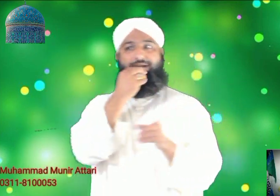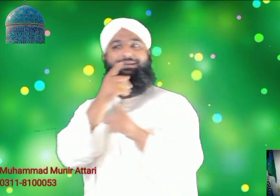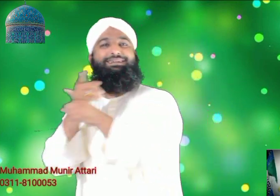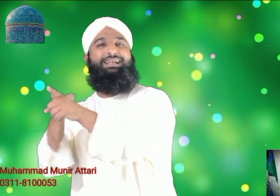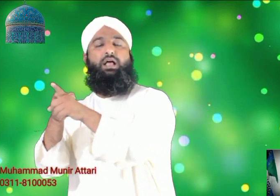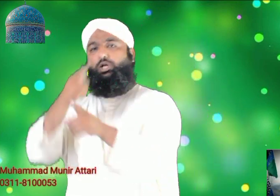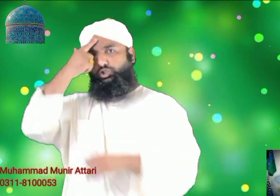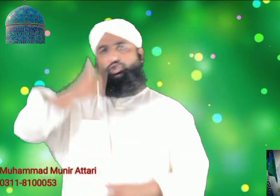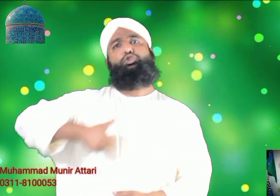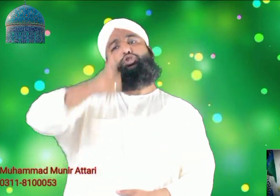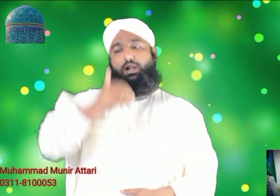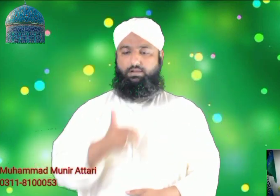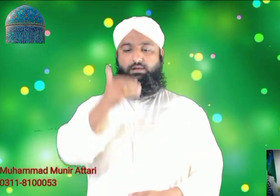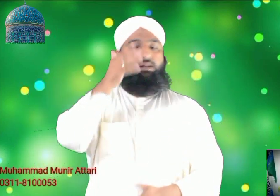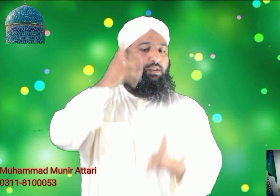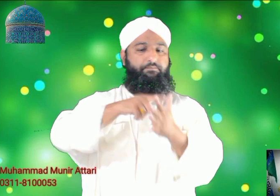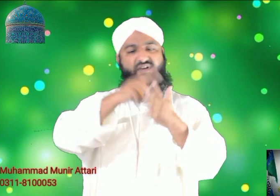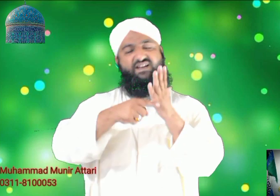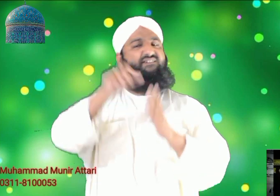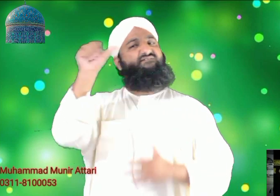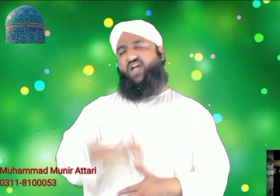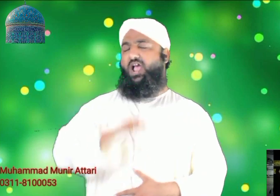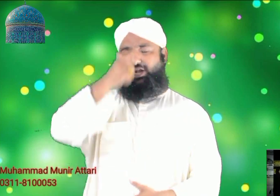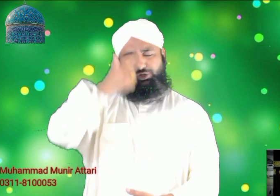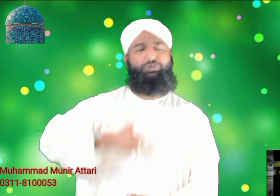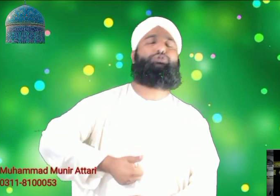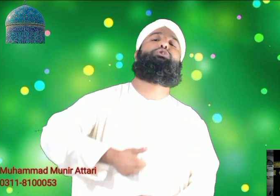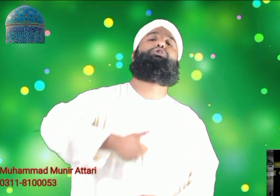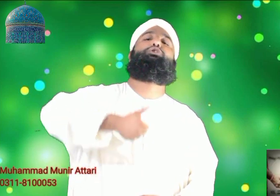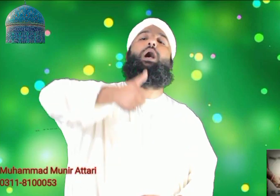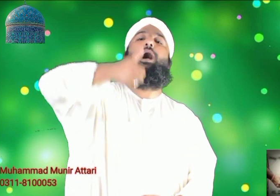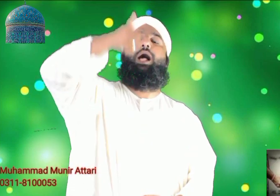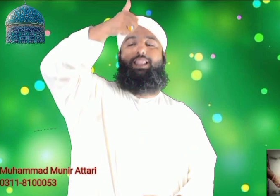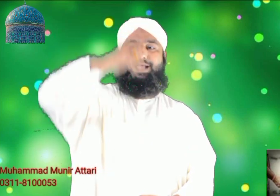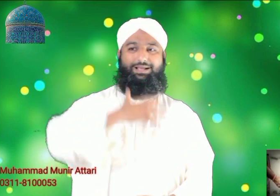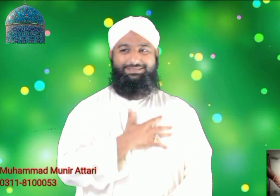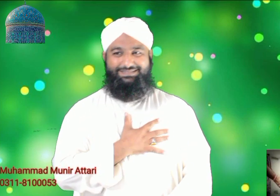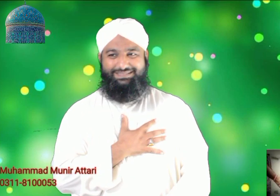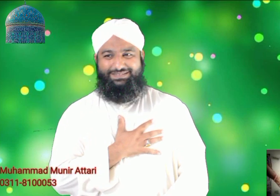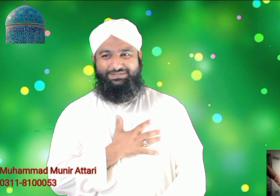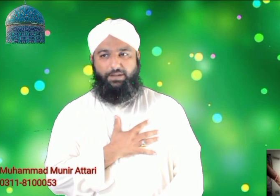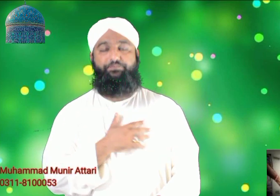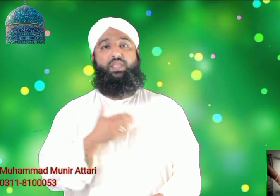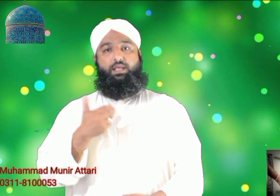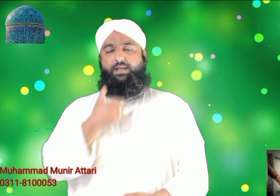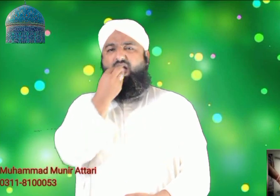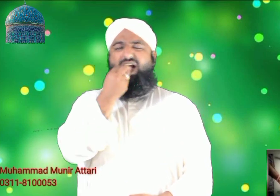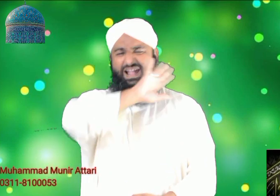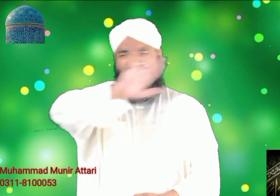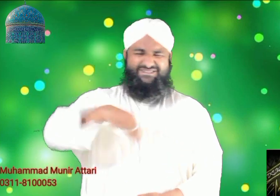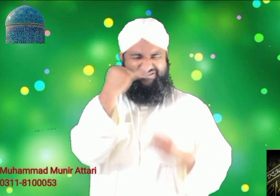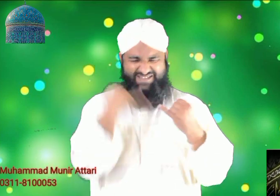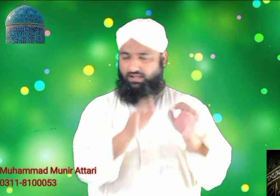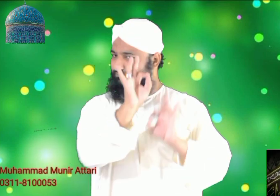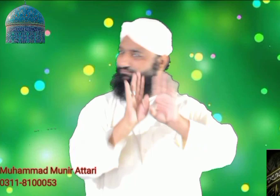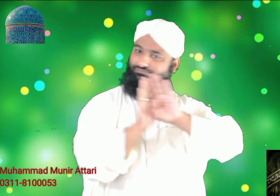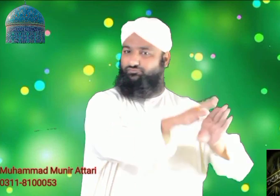آج کے بعد ہماری کوئی نماز قضا نہیں ہوگی، حرام روزی کے قریب بھی نہیں جائیں گے،